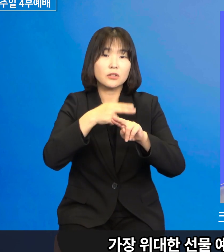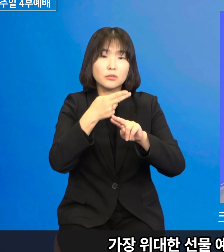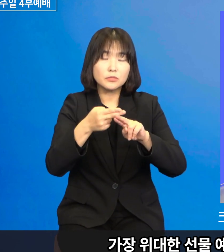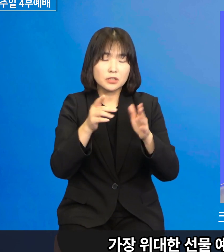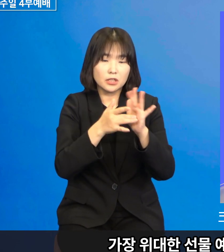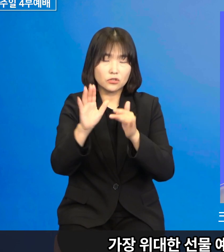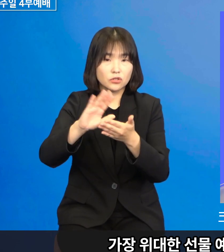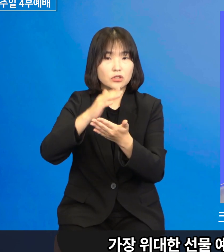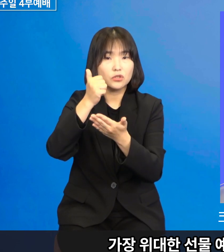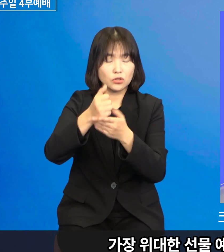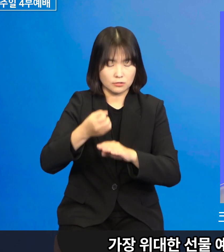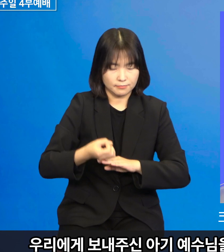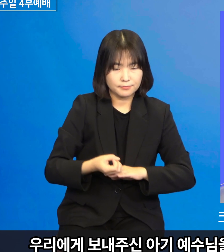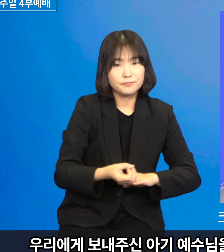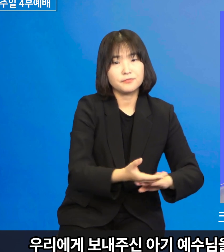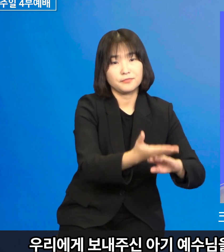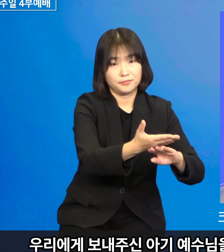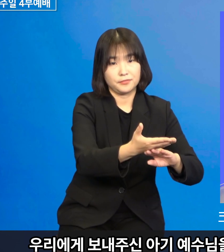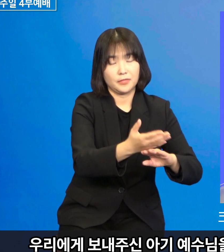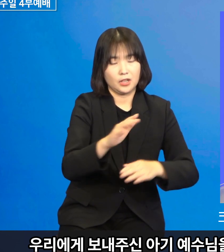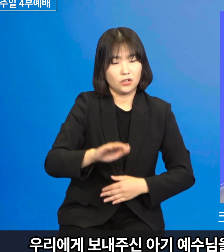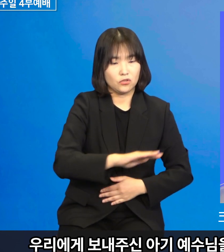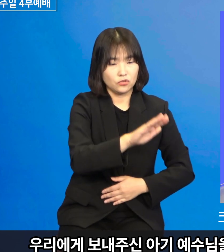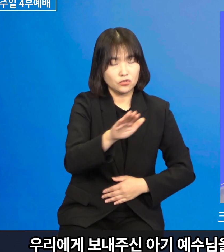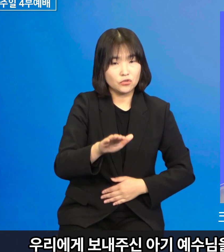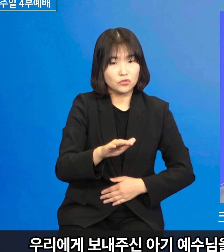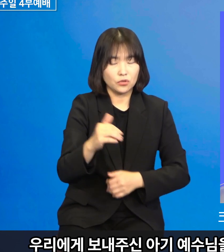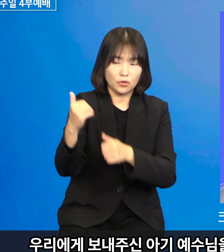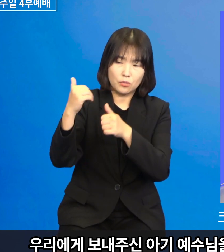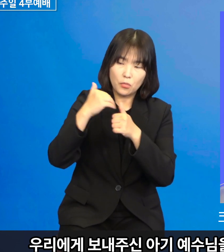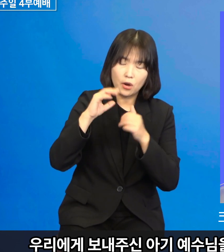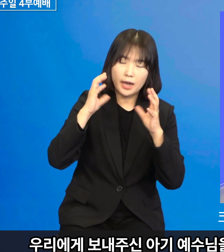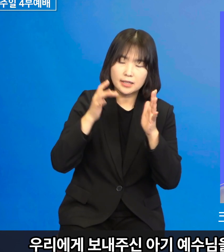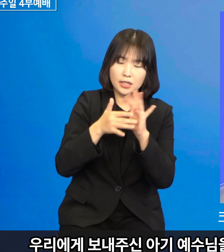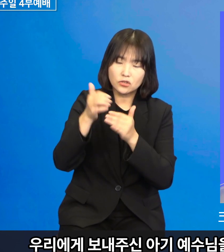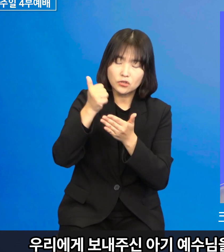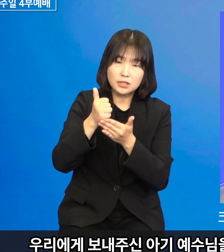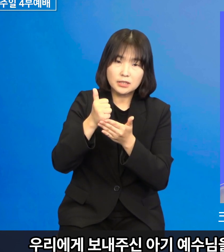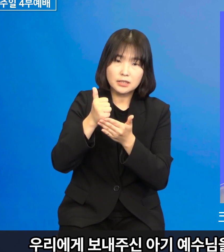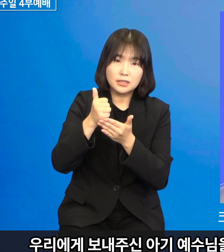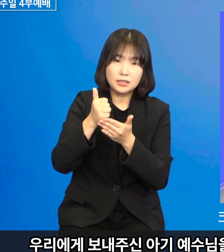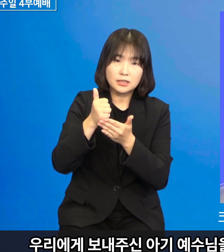예수 그리스도를 전하며 우리에게 보내주신 아기 예수님을 찾아가는